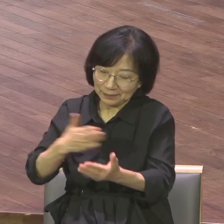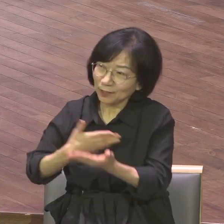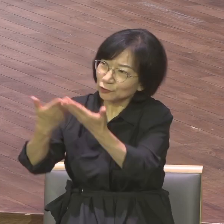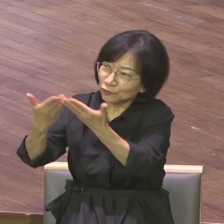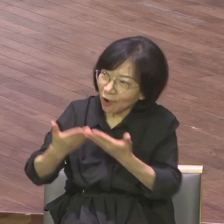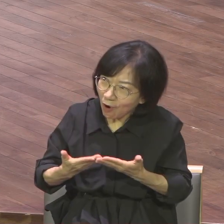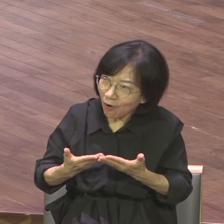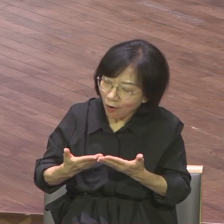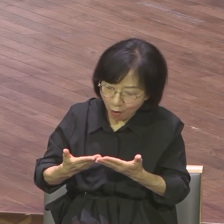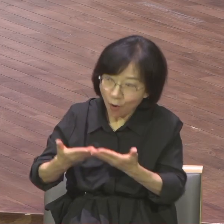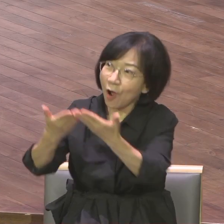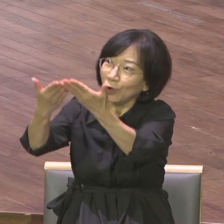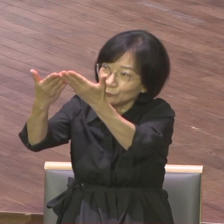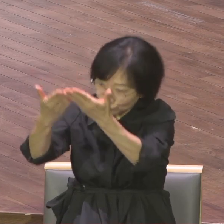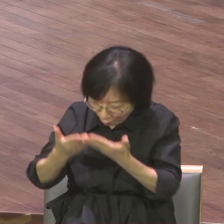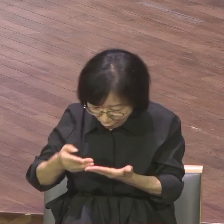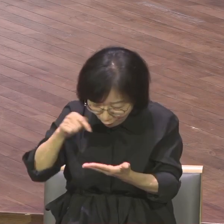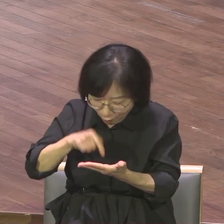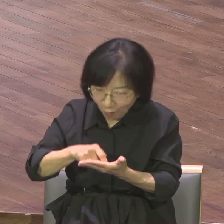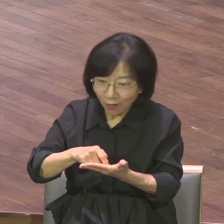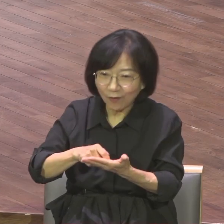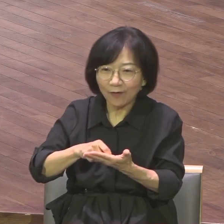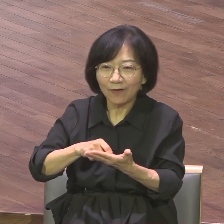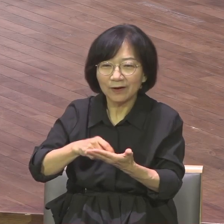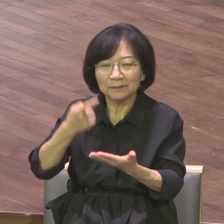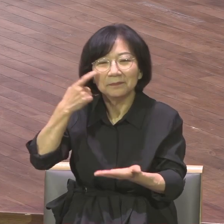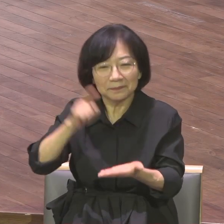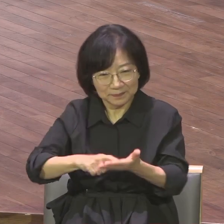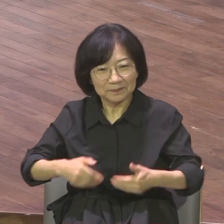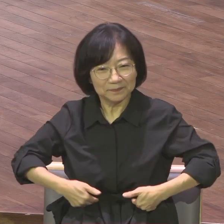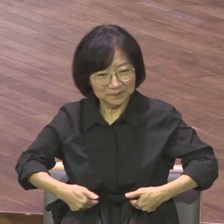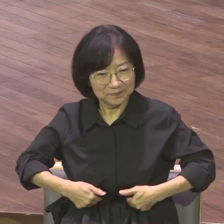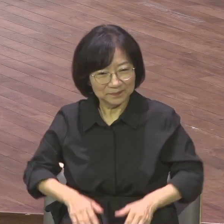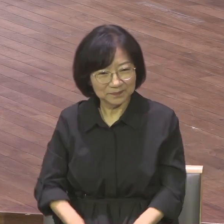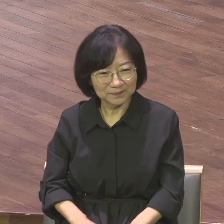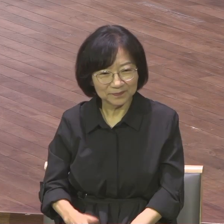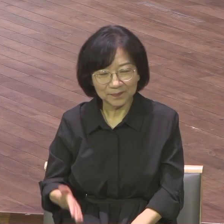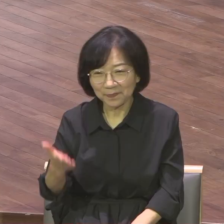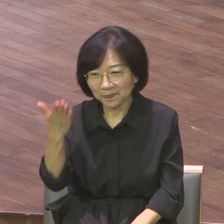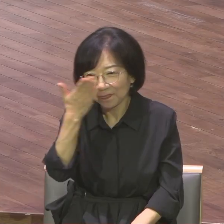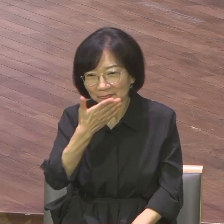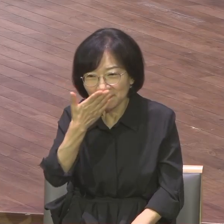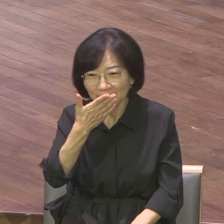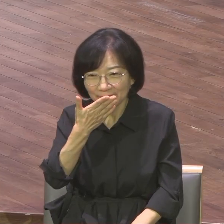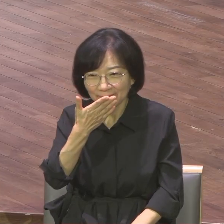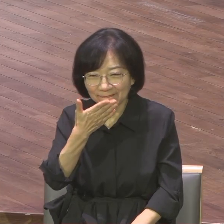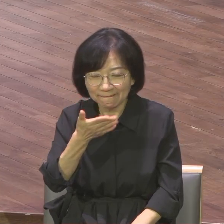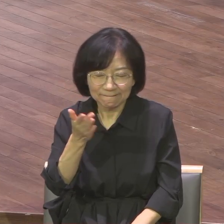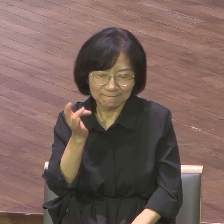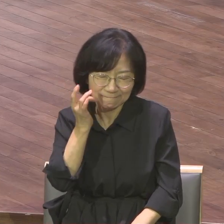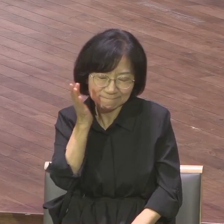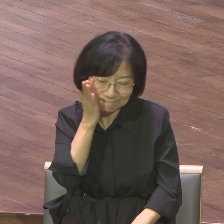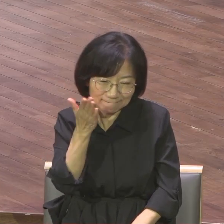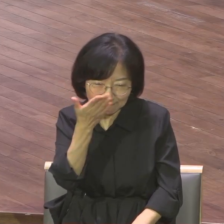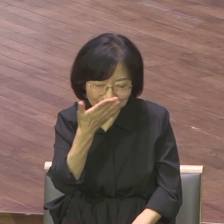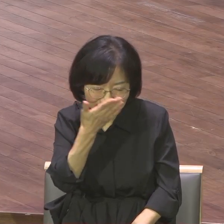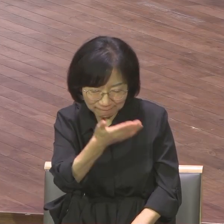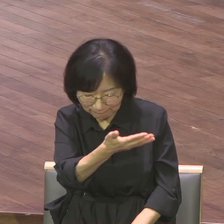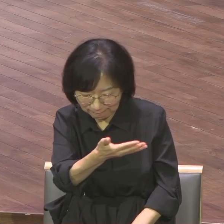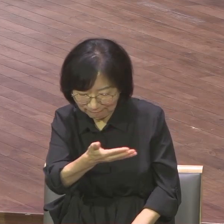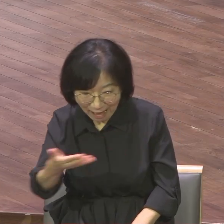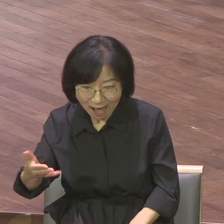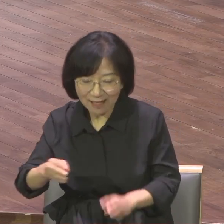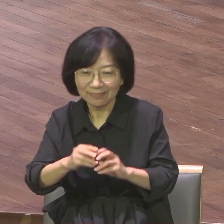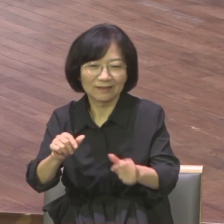있는데, 주겠다는 현장이 있는데, 적과 끓이는 하나님의 보혈을 체험할